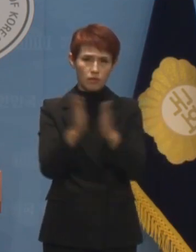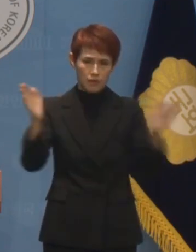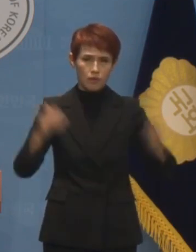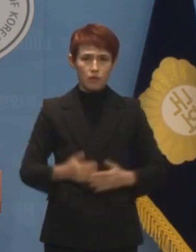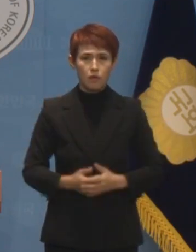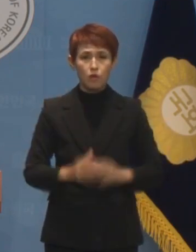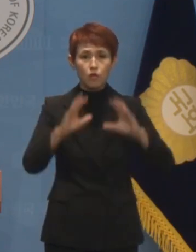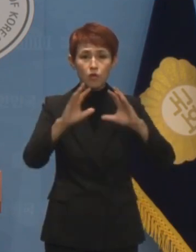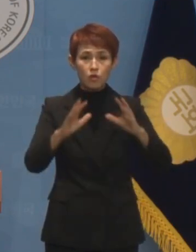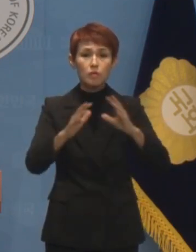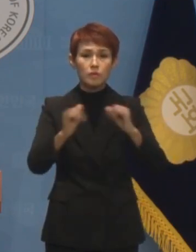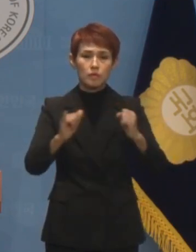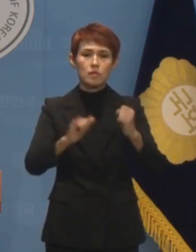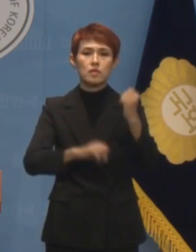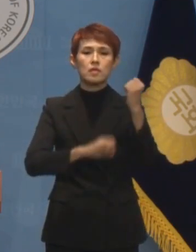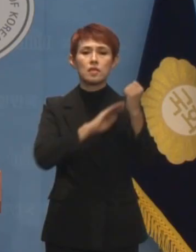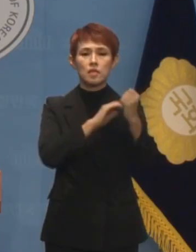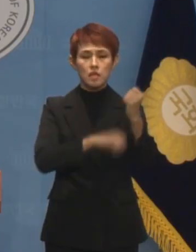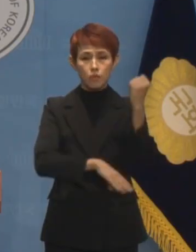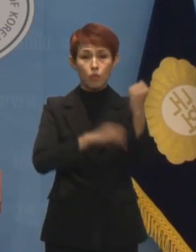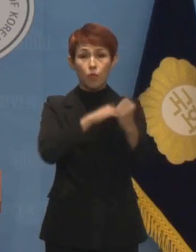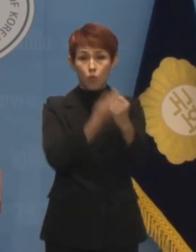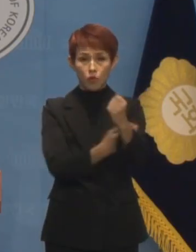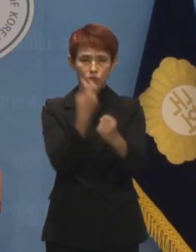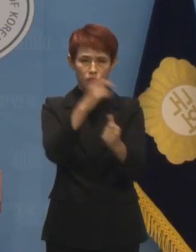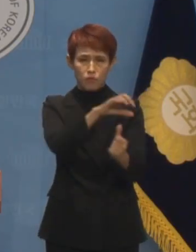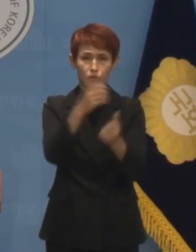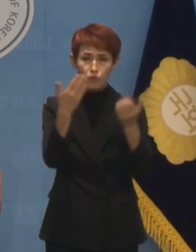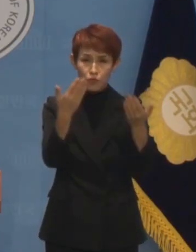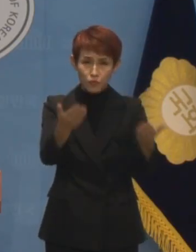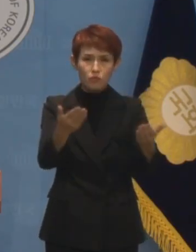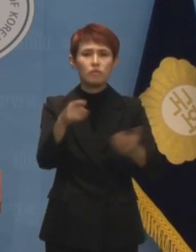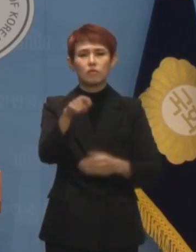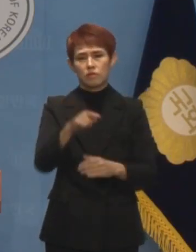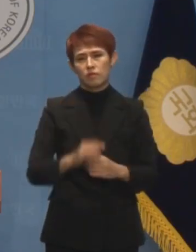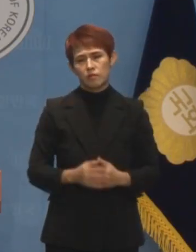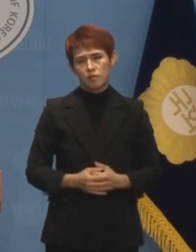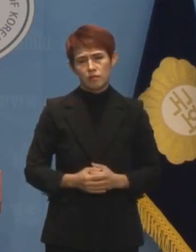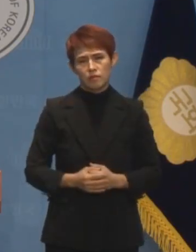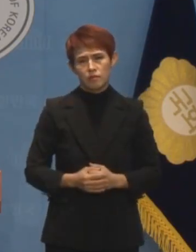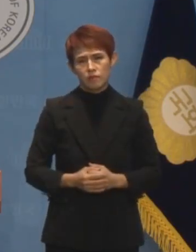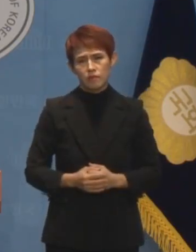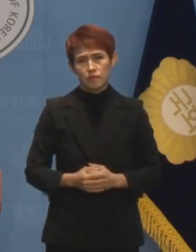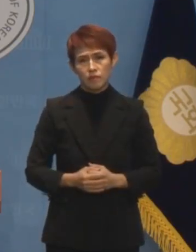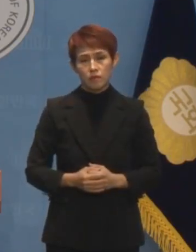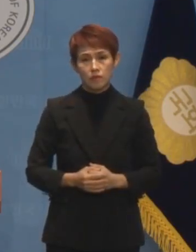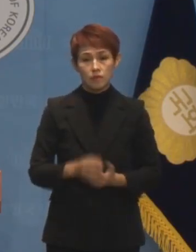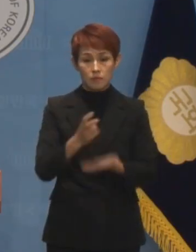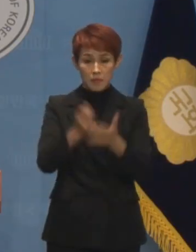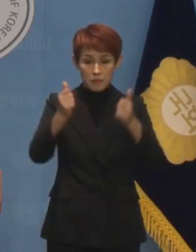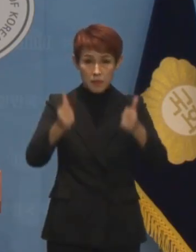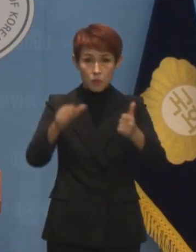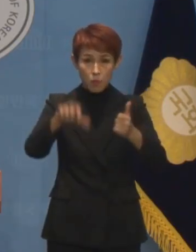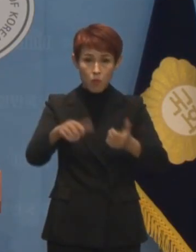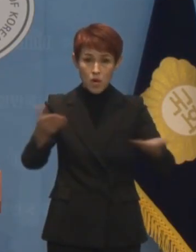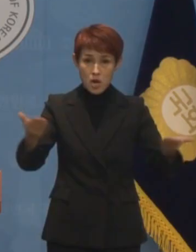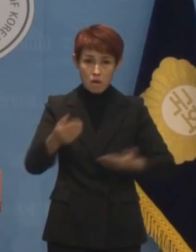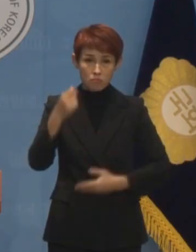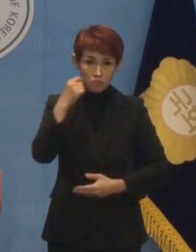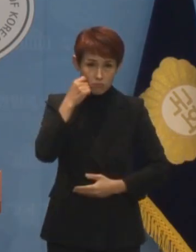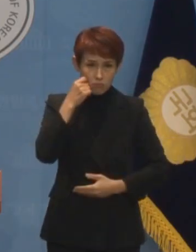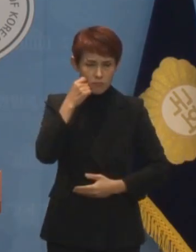수호하고 권력 분립을 지탱하는 헌법의 보루입니다. 이런 헌법재판소가 마비되는 일이